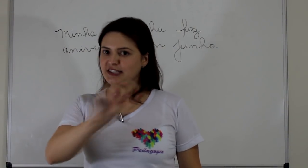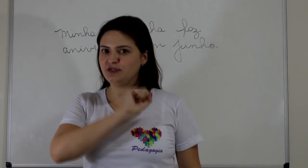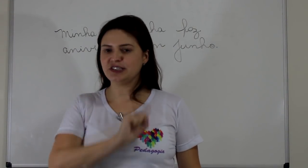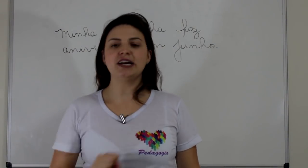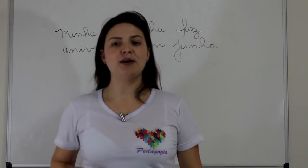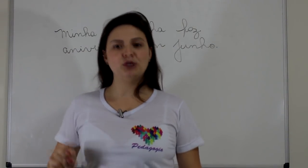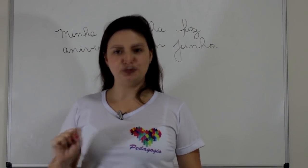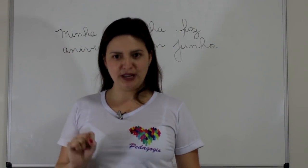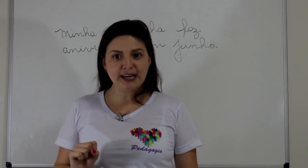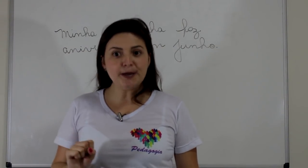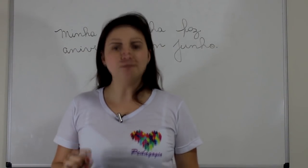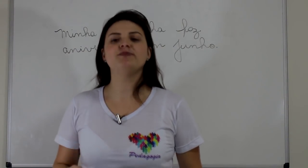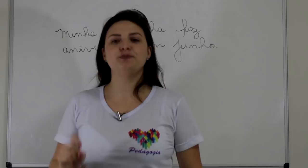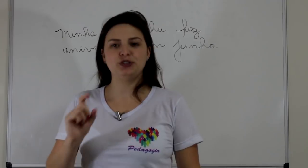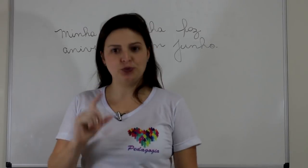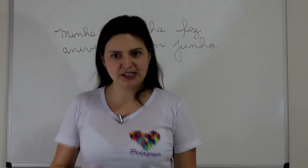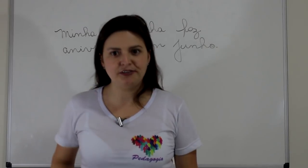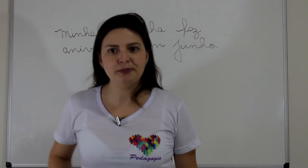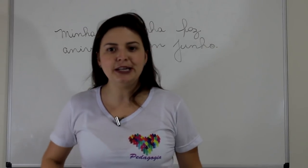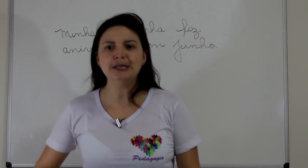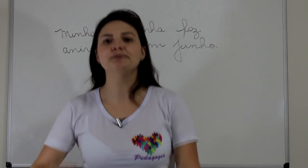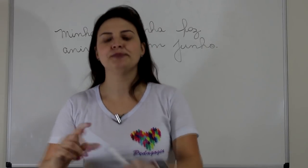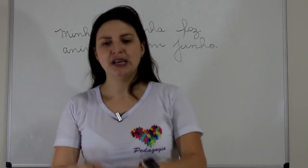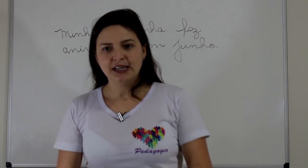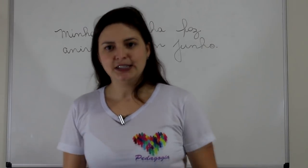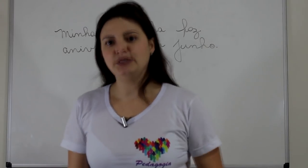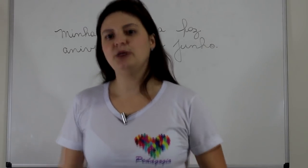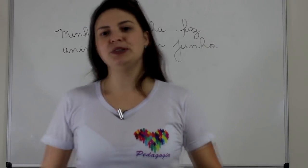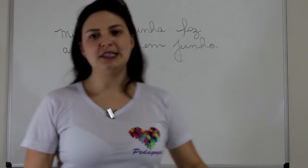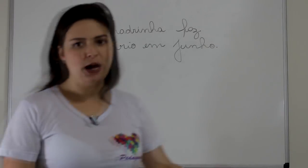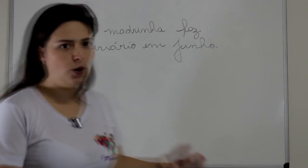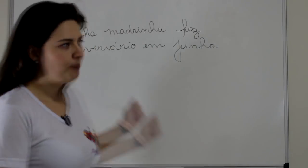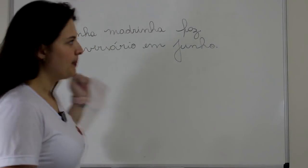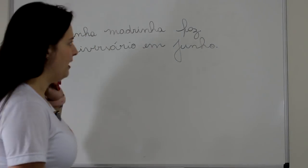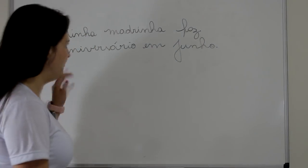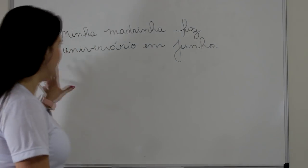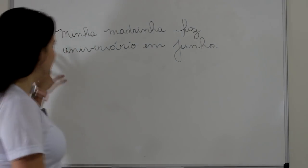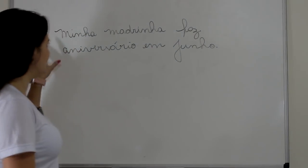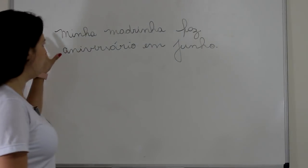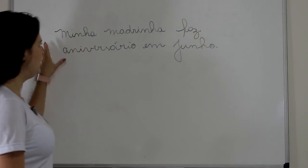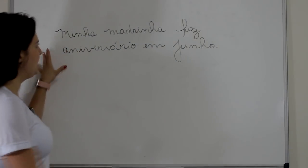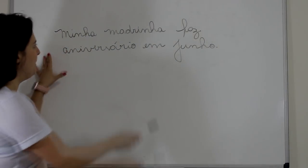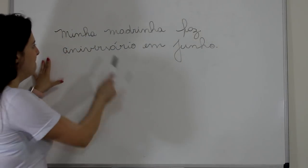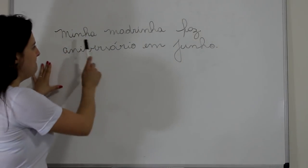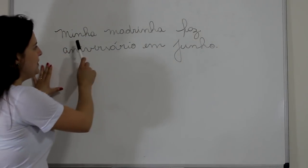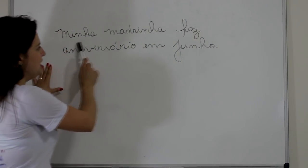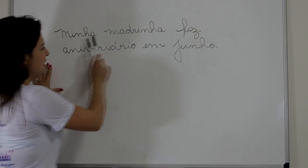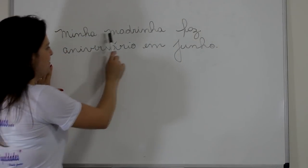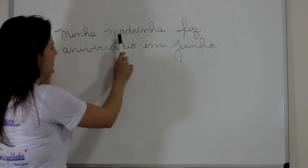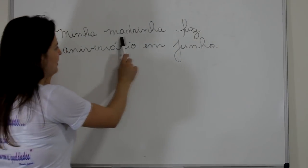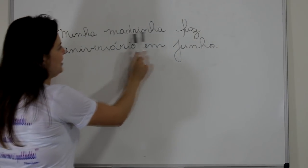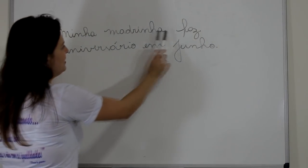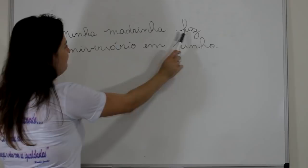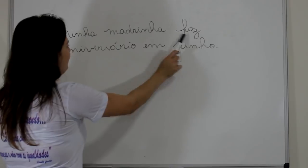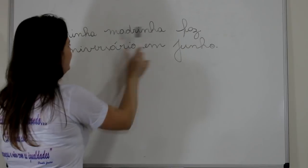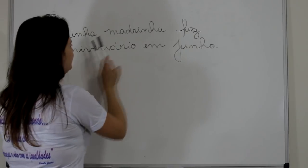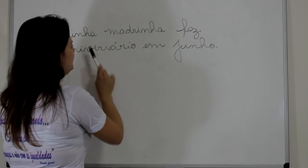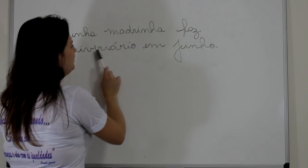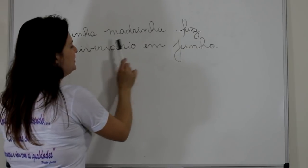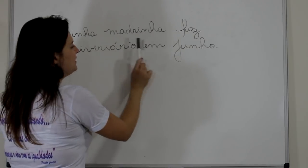que você acabou de aprender, de pessoas da família. Então vamos lá, ó. A frase agora, minha madrinha faz